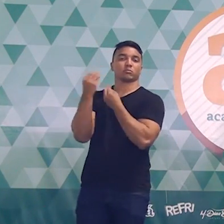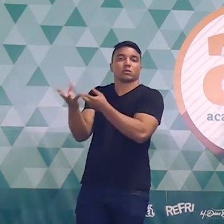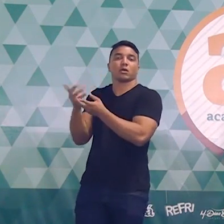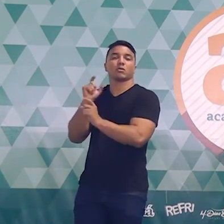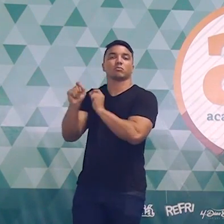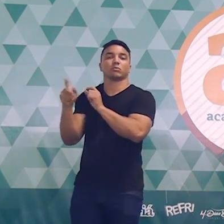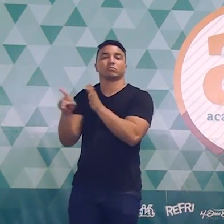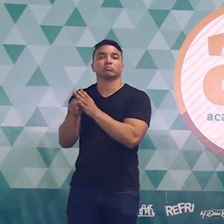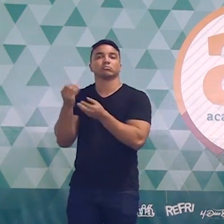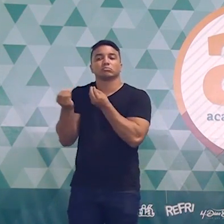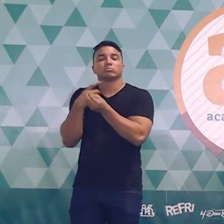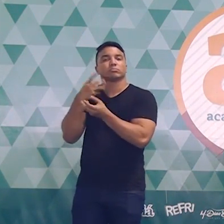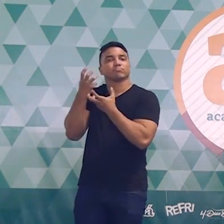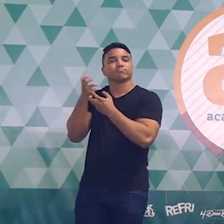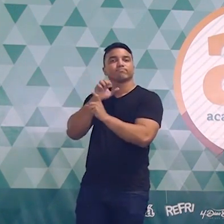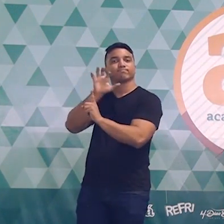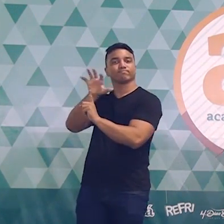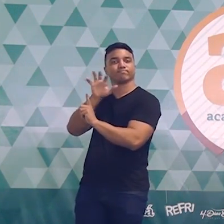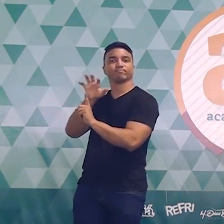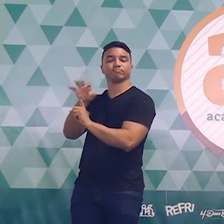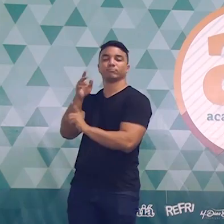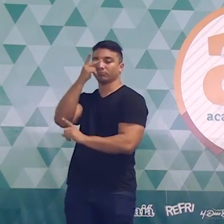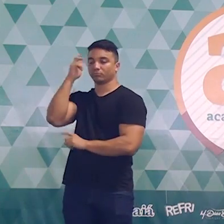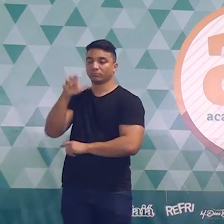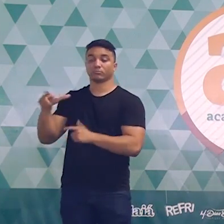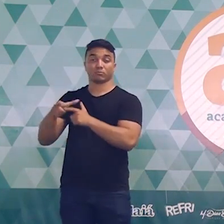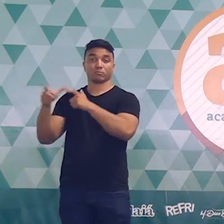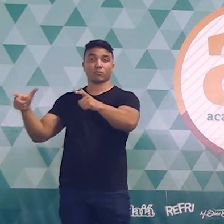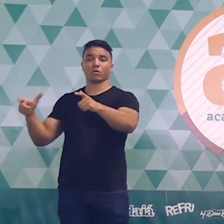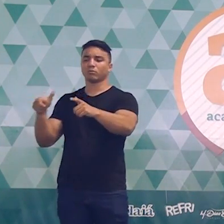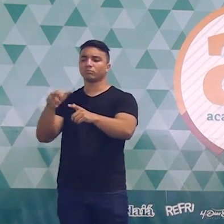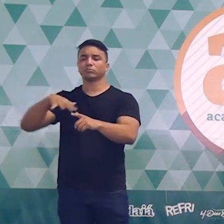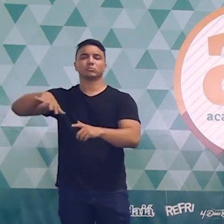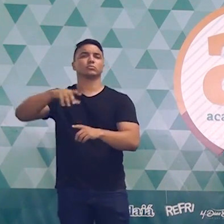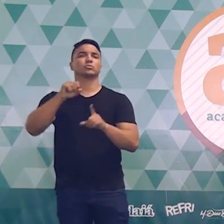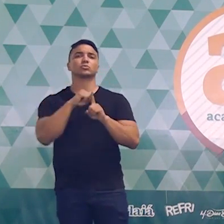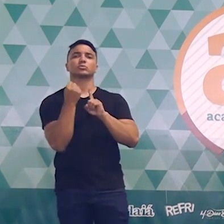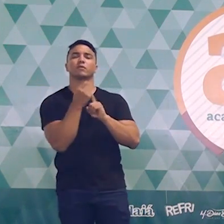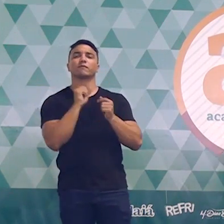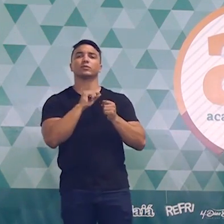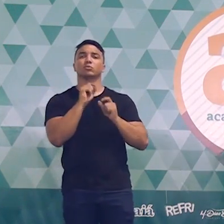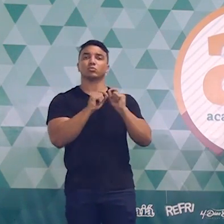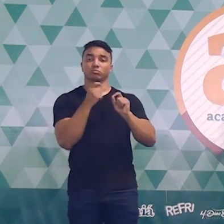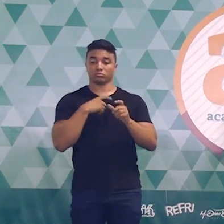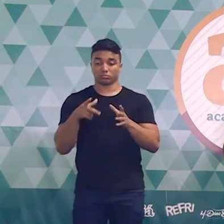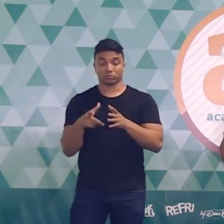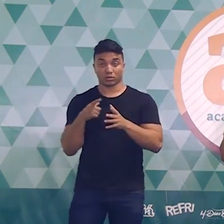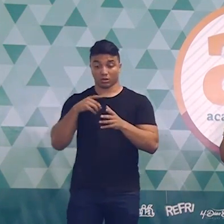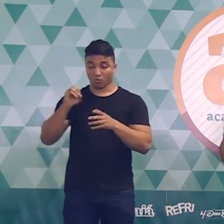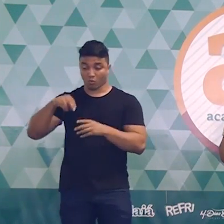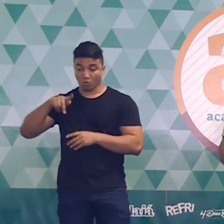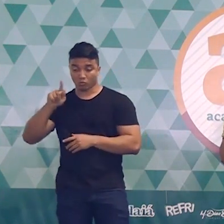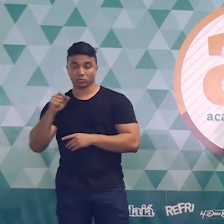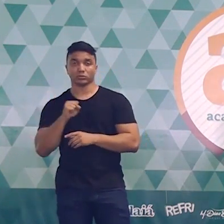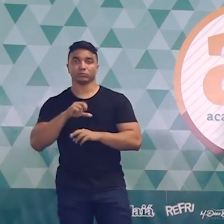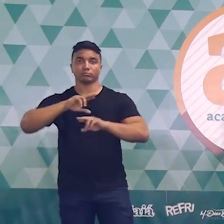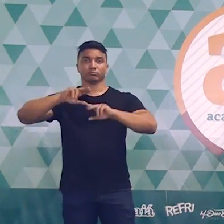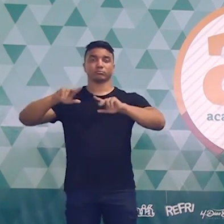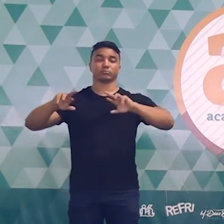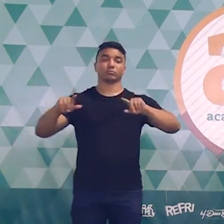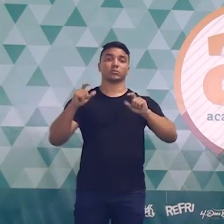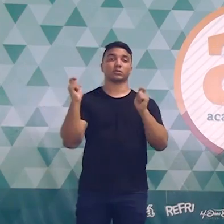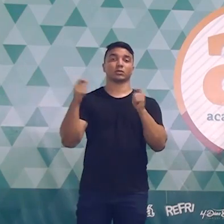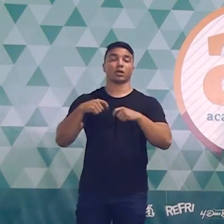é tentar convencer mais pessoas disso. E a parte social, a sociedade é formada por ONGs, que também podem